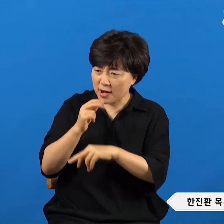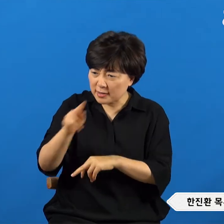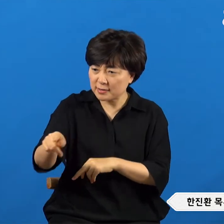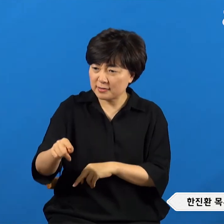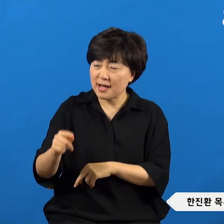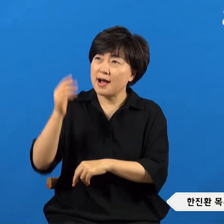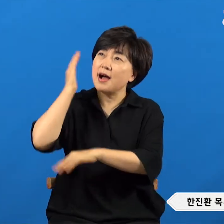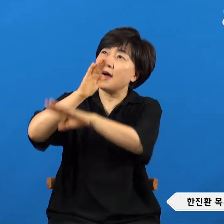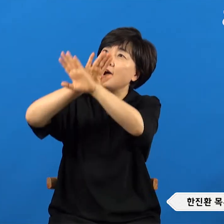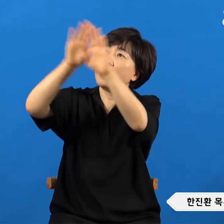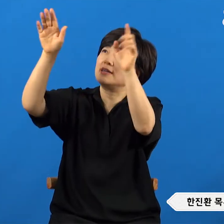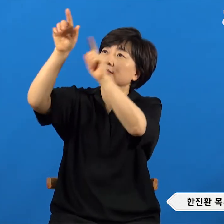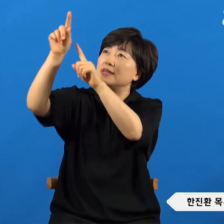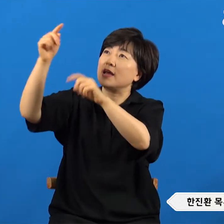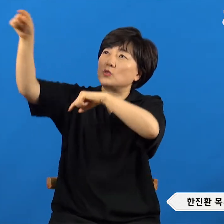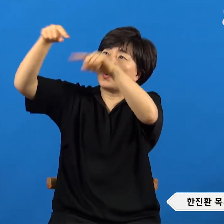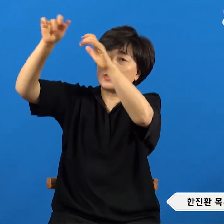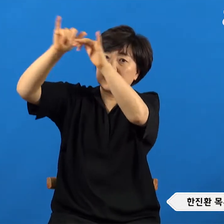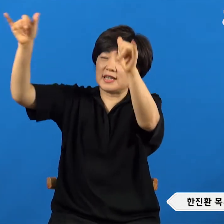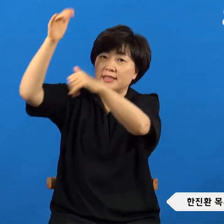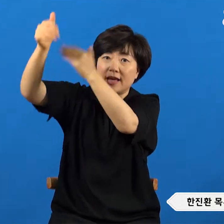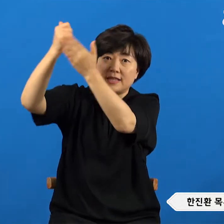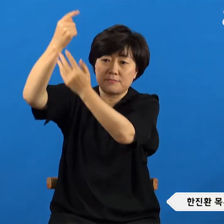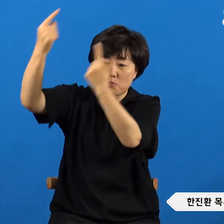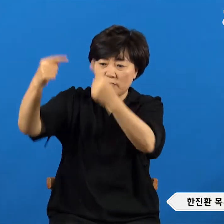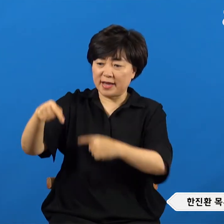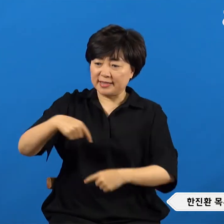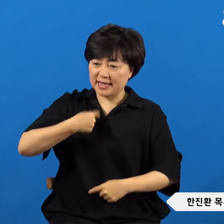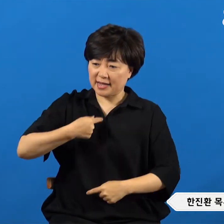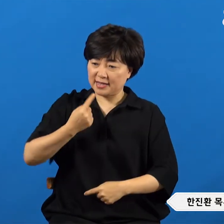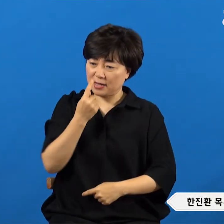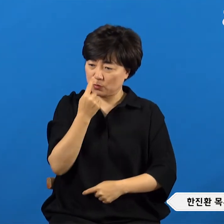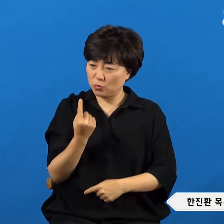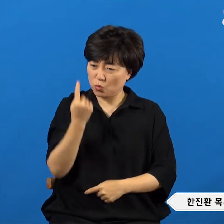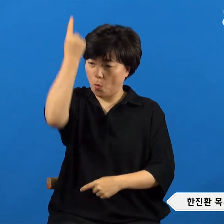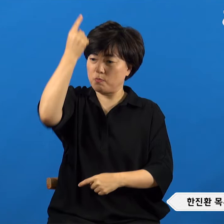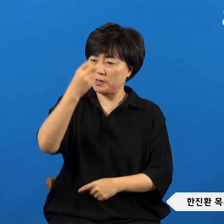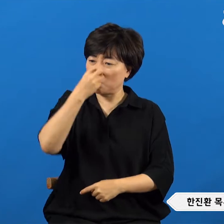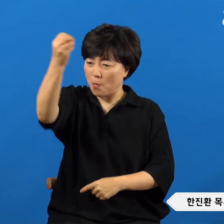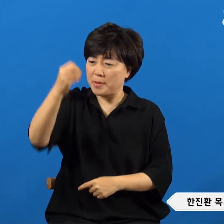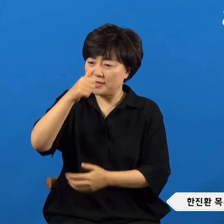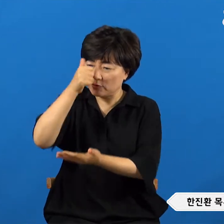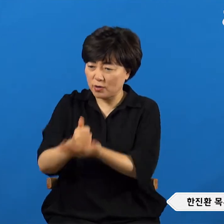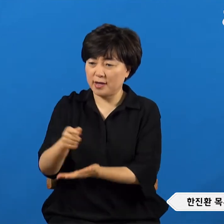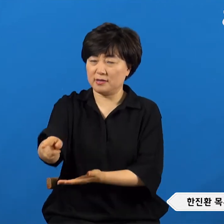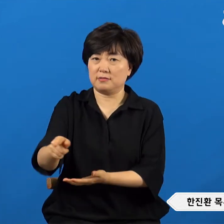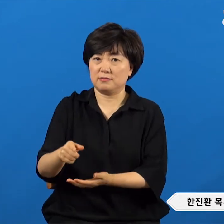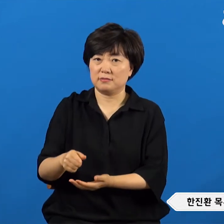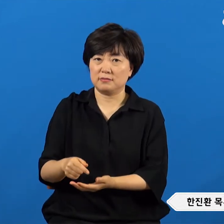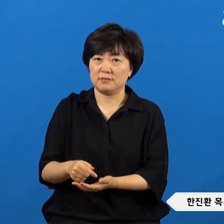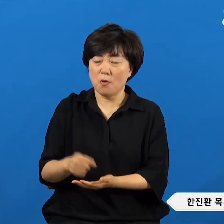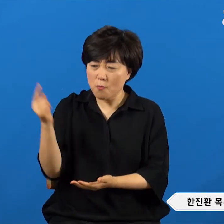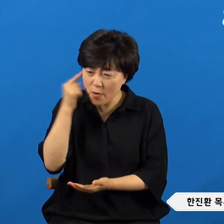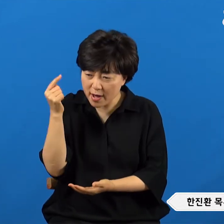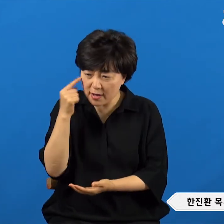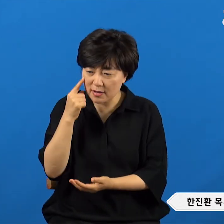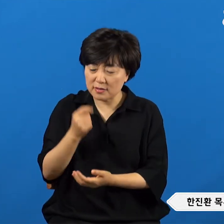하늘의 통치자인 하나님보다도 자신을 더 높이는 교만의 죄를 짓는 것입니까?